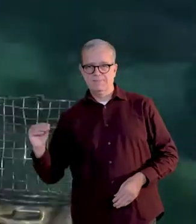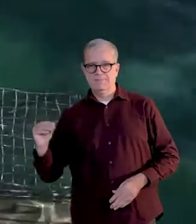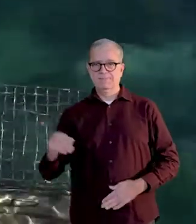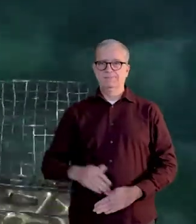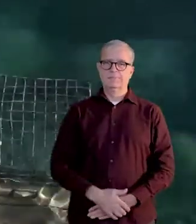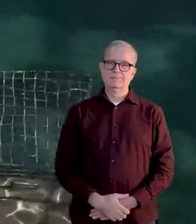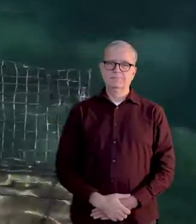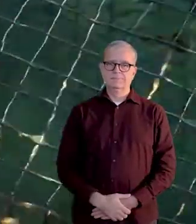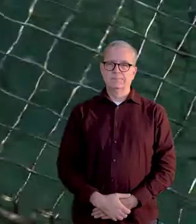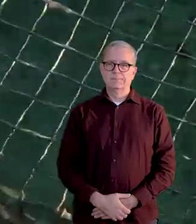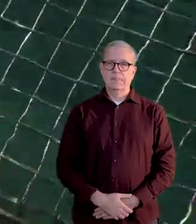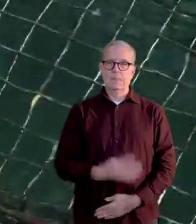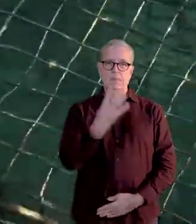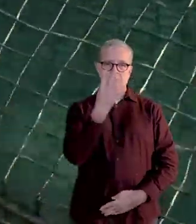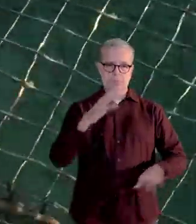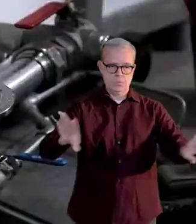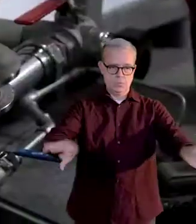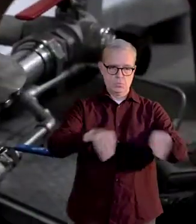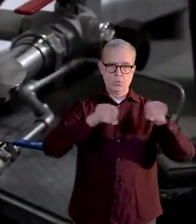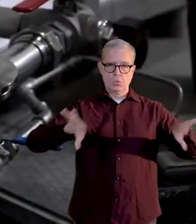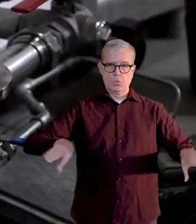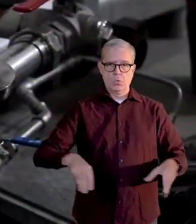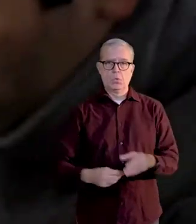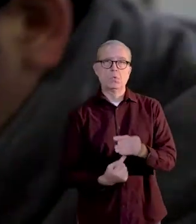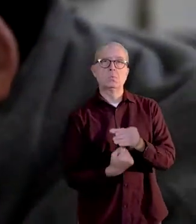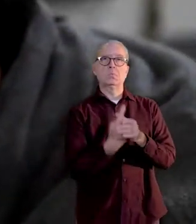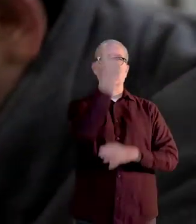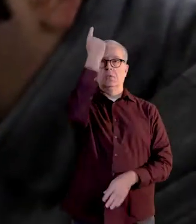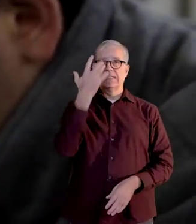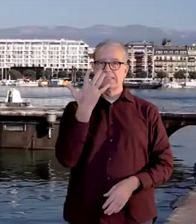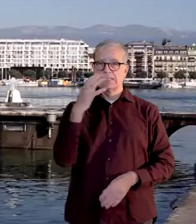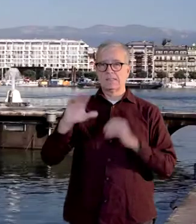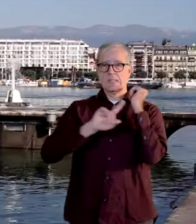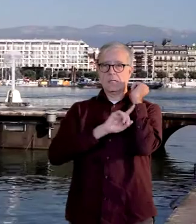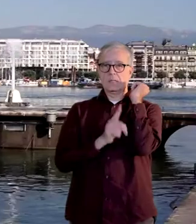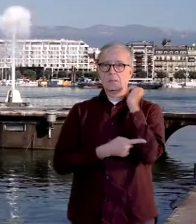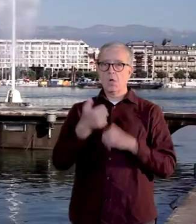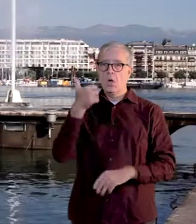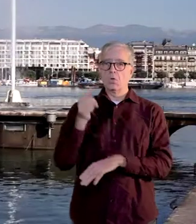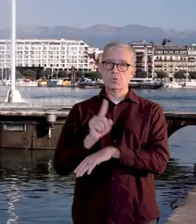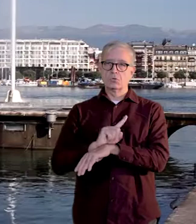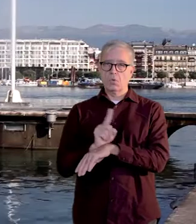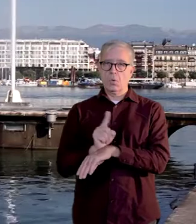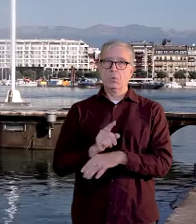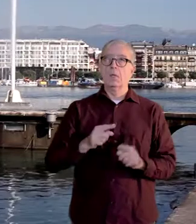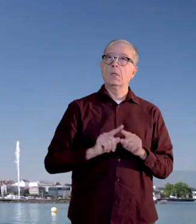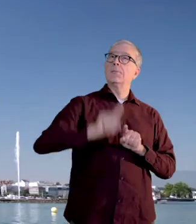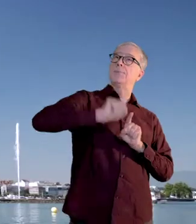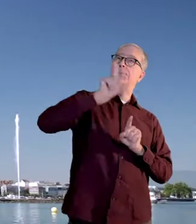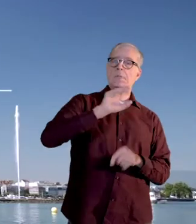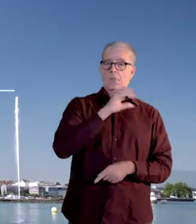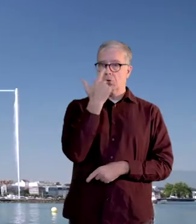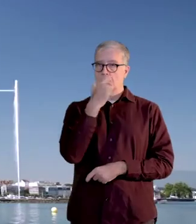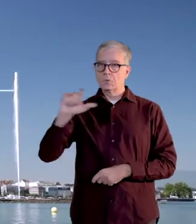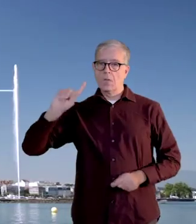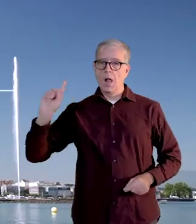Sur les côtés de la plateforme, 4 entrées permettent de recueillir 500 litres d'eau par seconde qui sont propulsés à une vitesse de 200 km/h pour atteindre